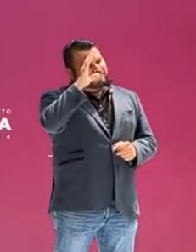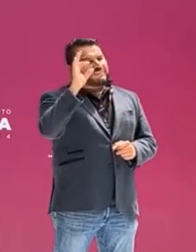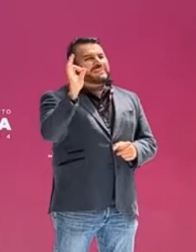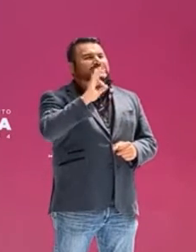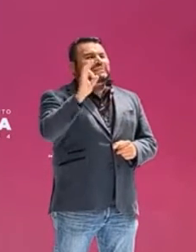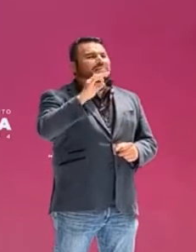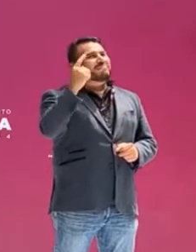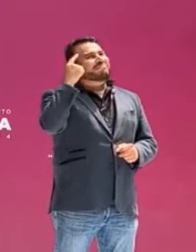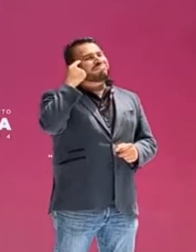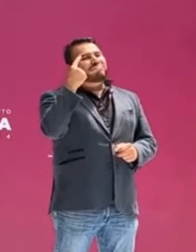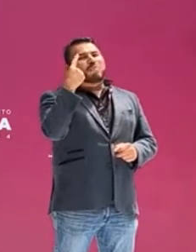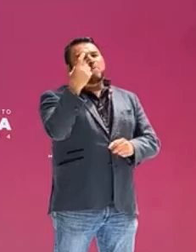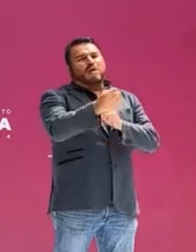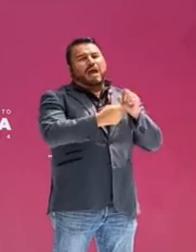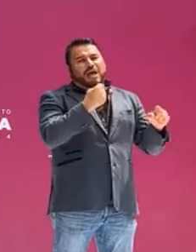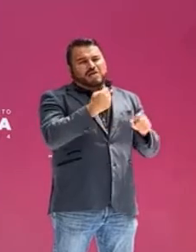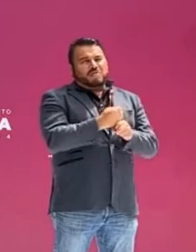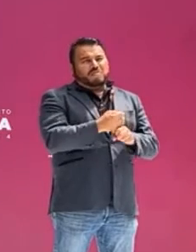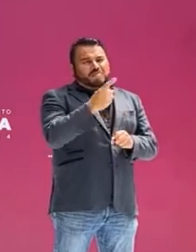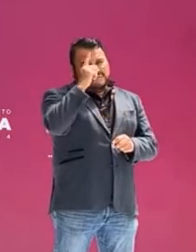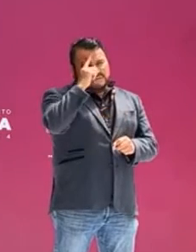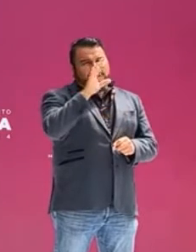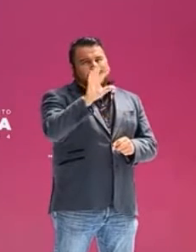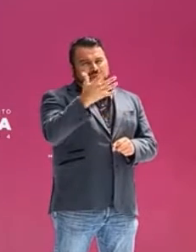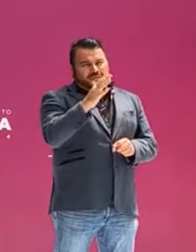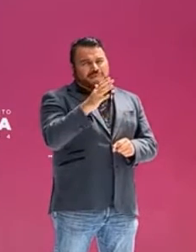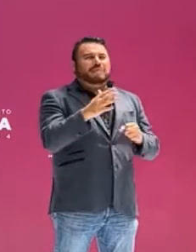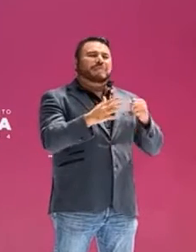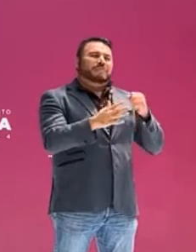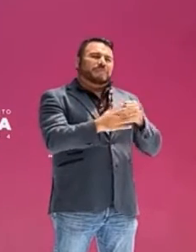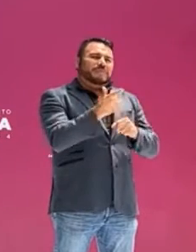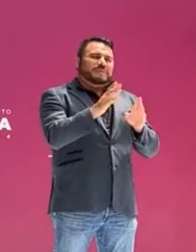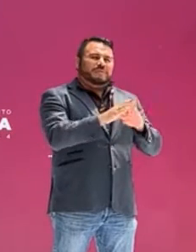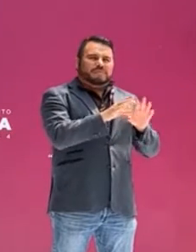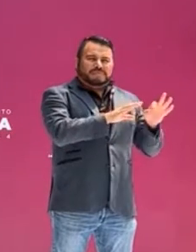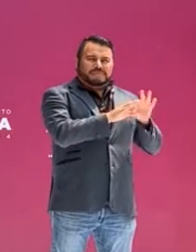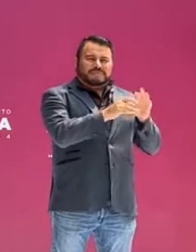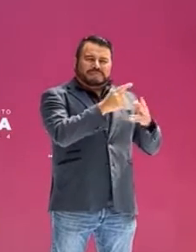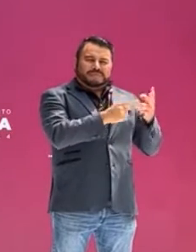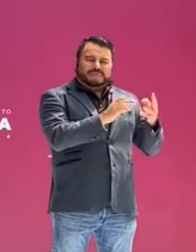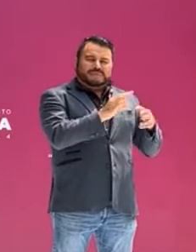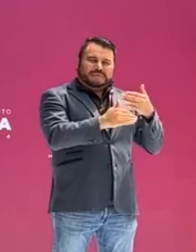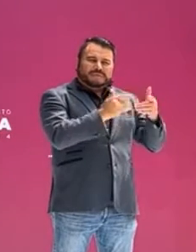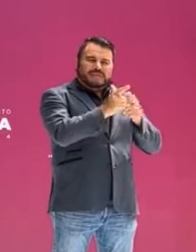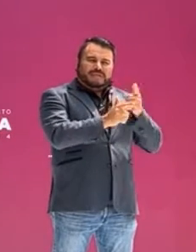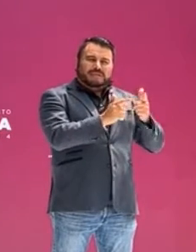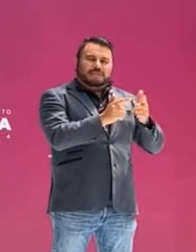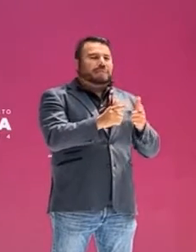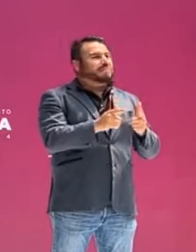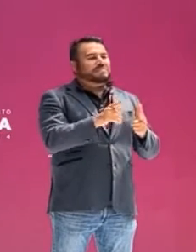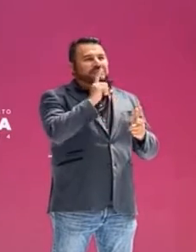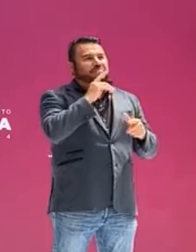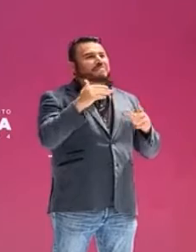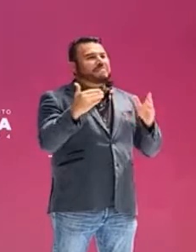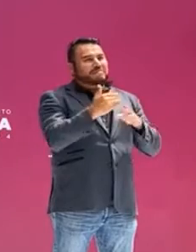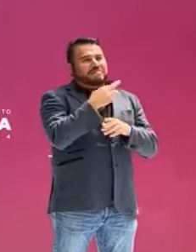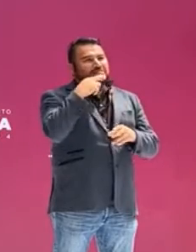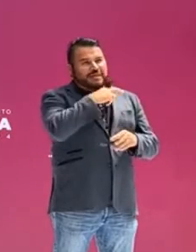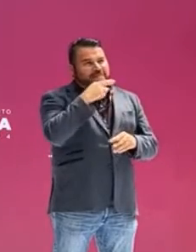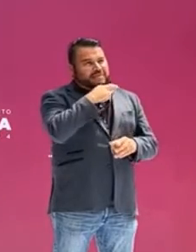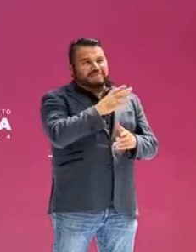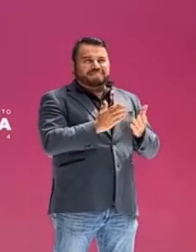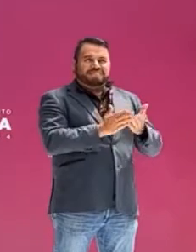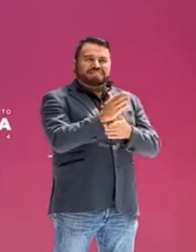vuelta un año, más o menos, por la forma en que trabajamos, pues lo hemos logrado. Este día se